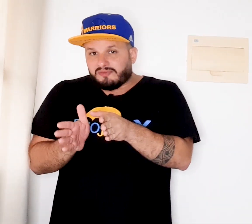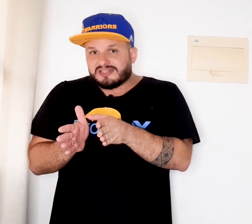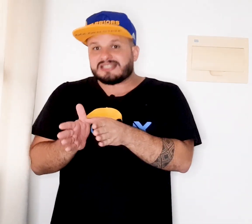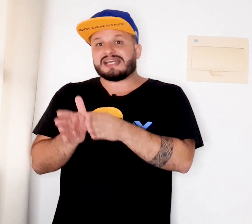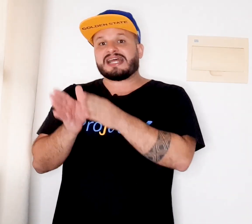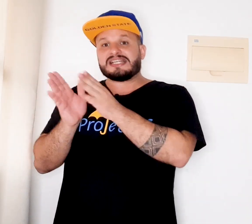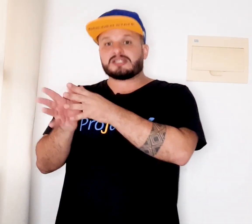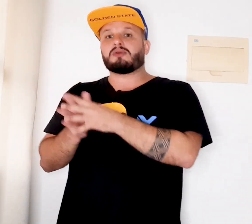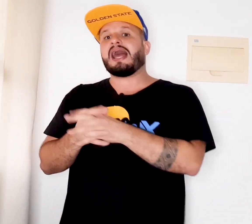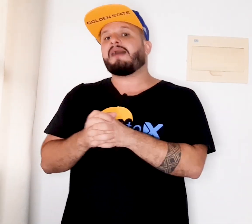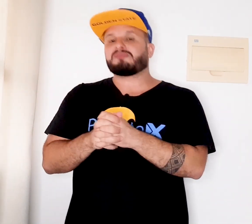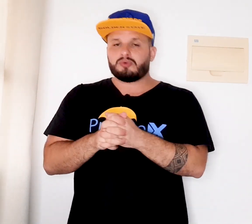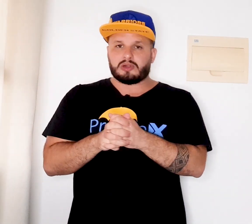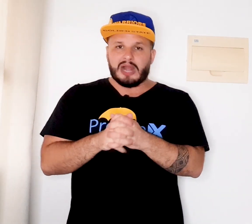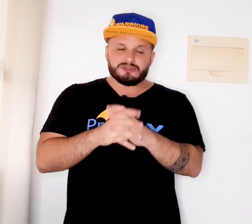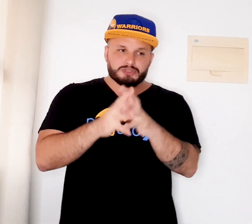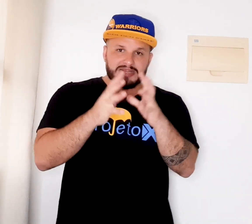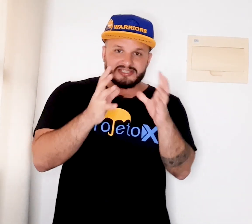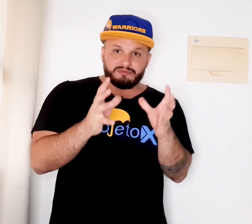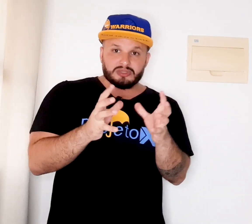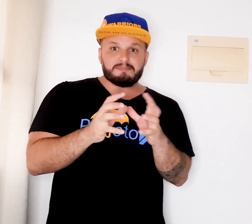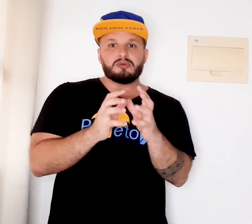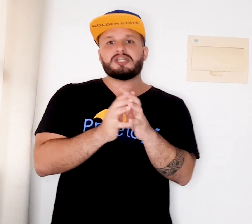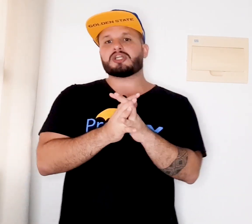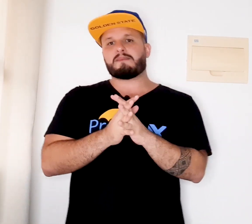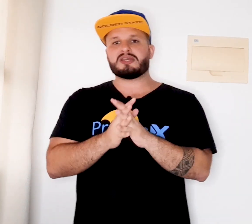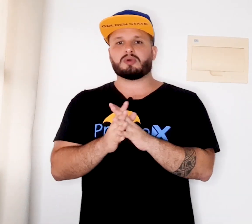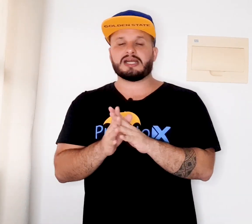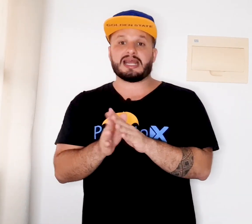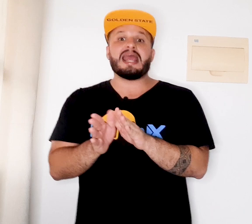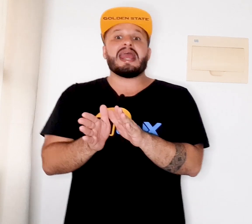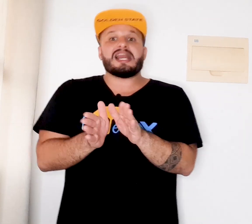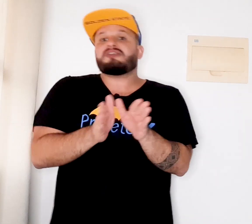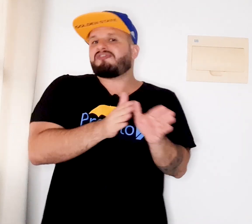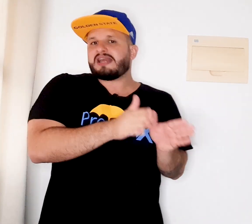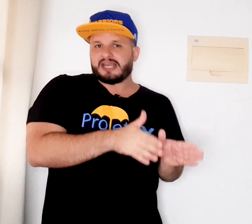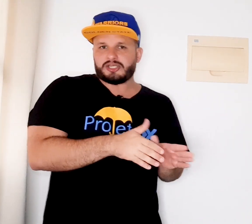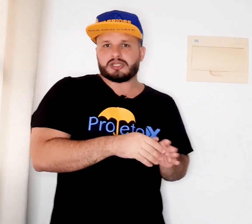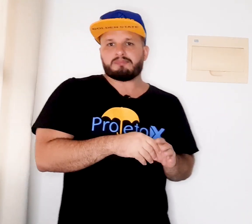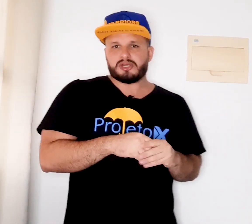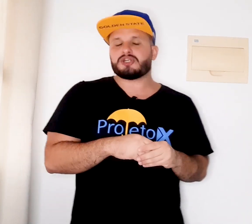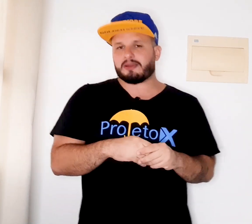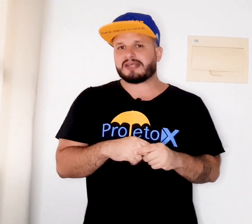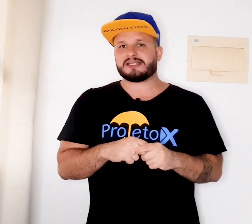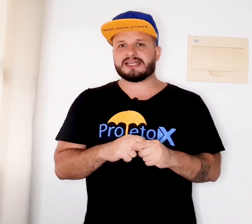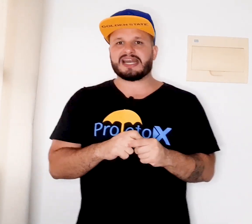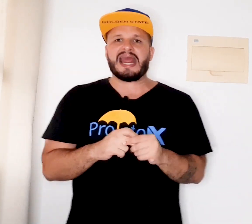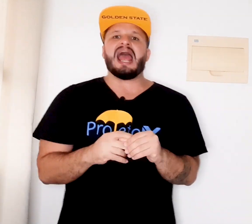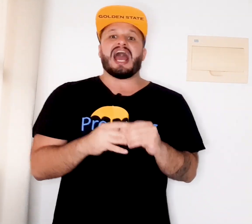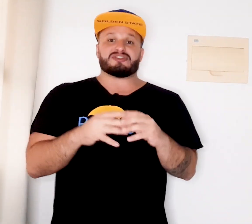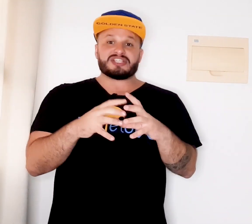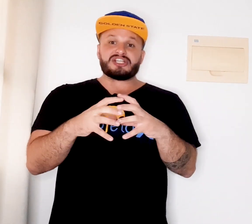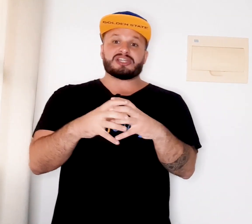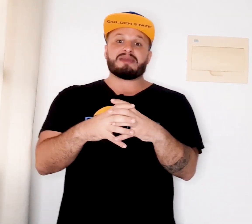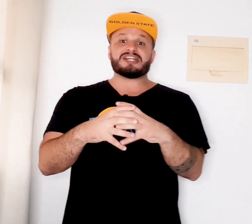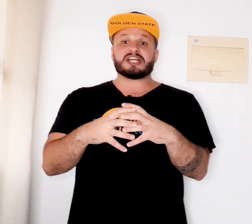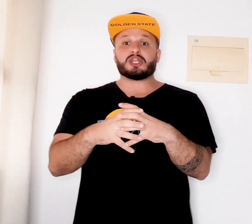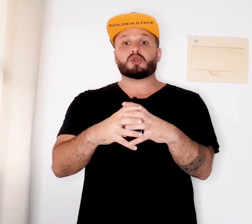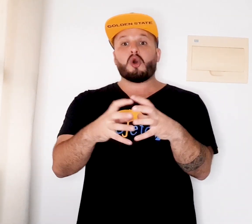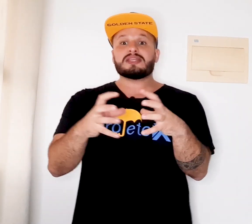vocês analisam lá o caso específico da política peruana, ela é diferente da política brasileira, né? Às vezes a gente também acha que todas